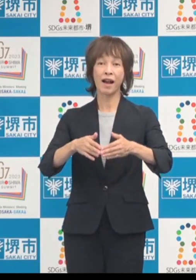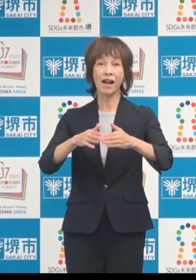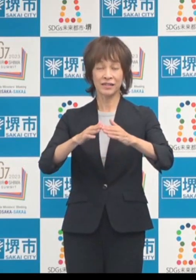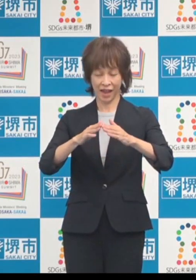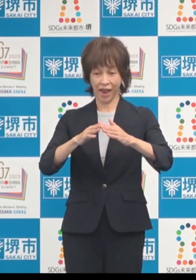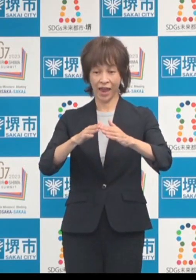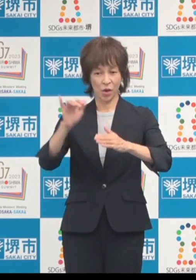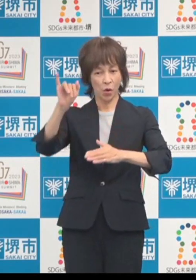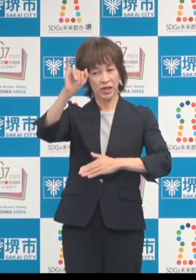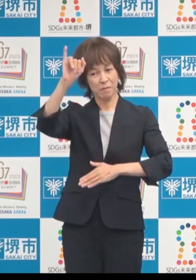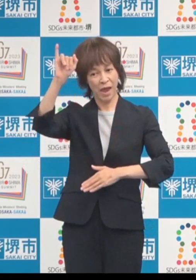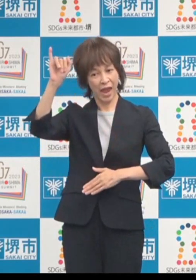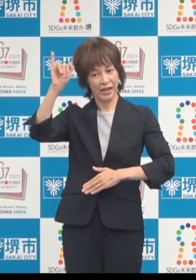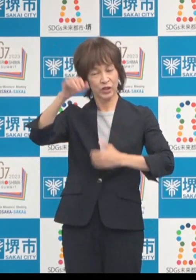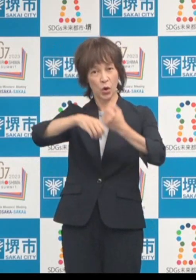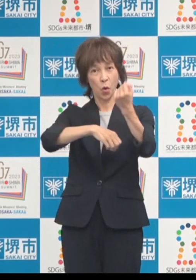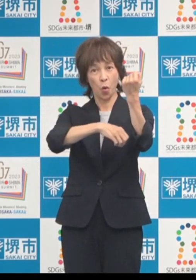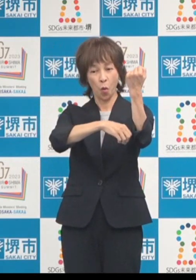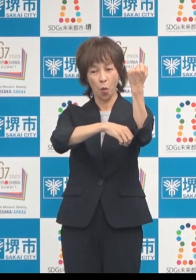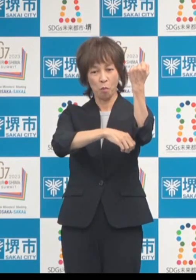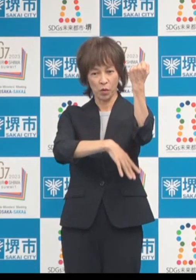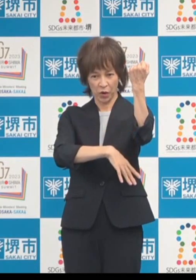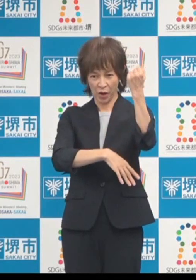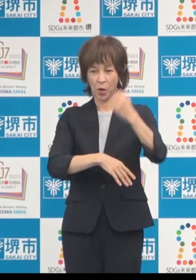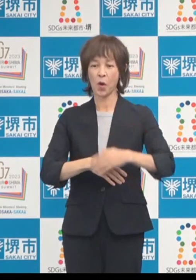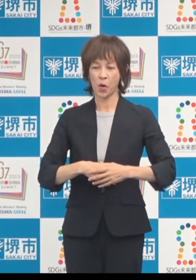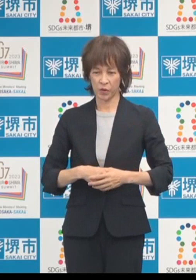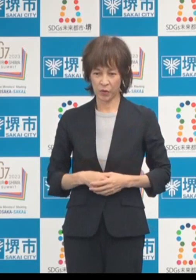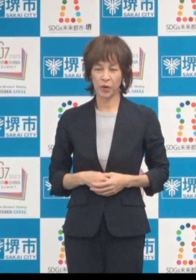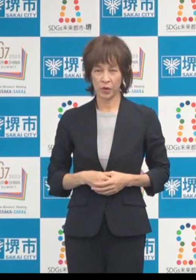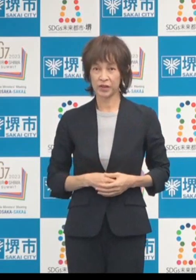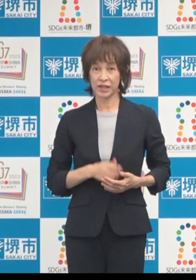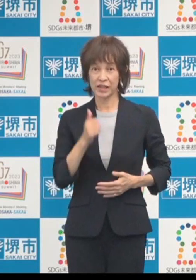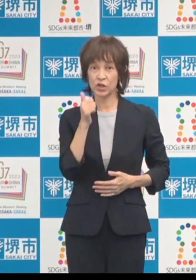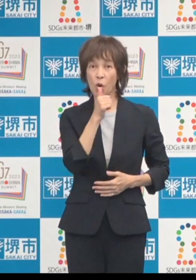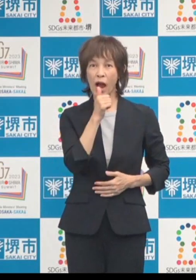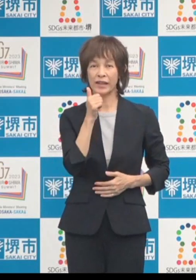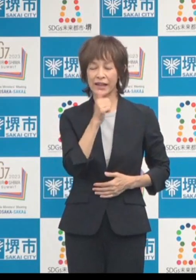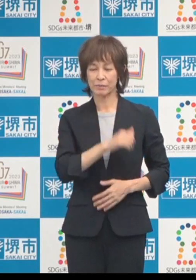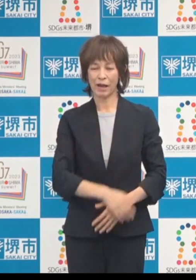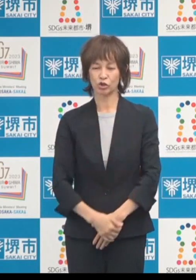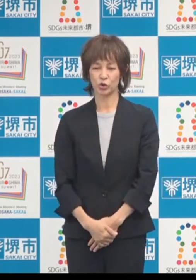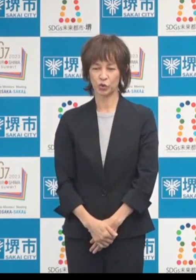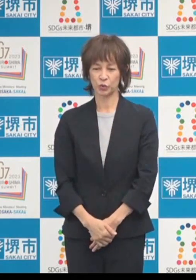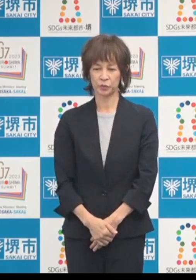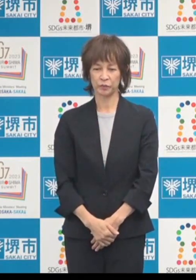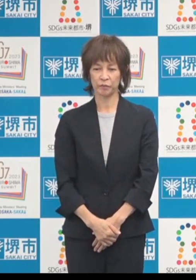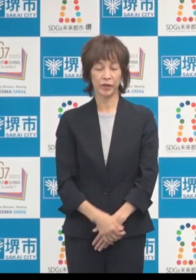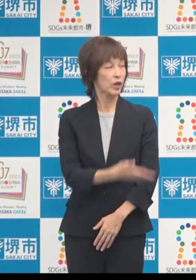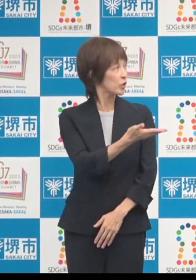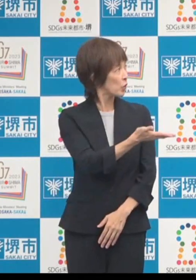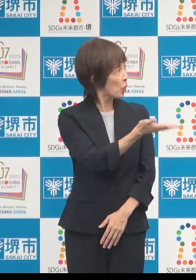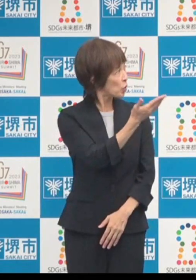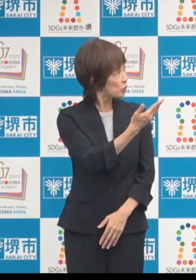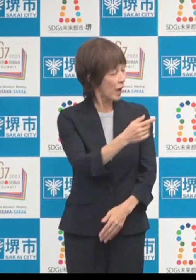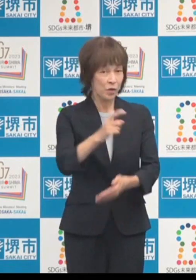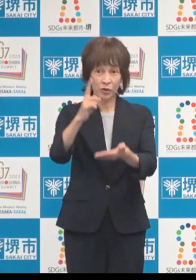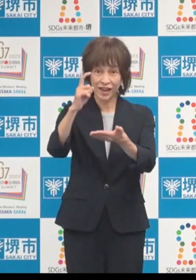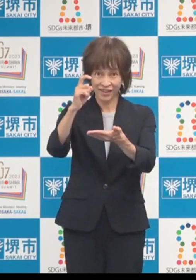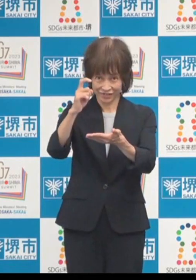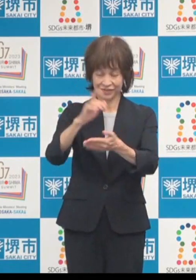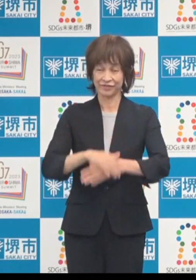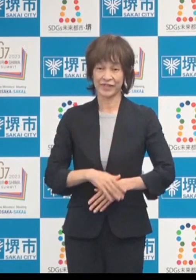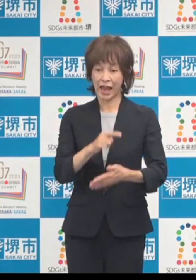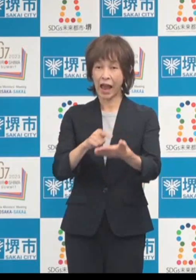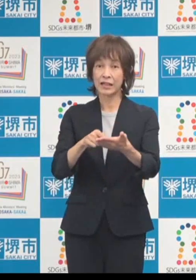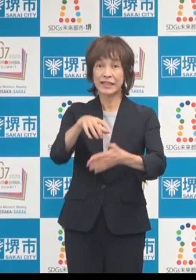とに鉄砲鍛冶屋敷の特徴をご説明をさせていただきたいと思います。こちら上の仕上げ場と